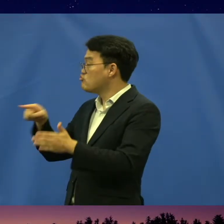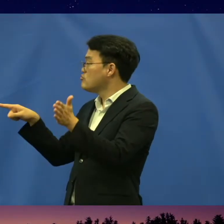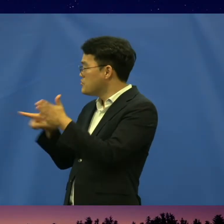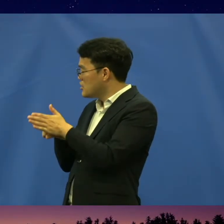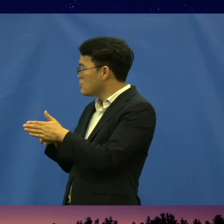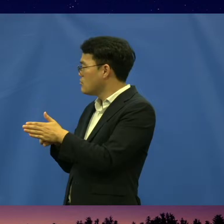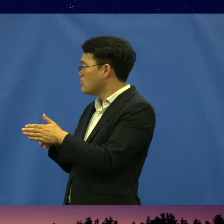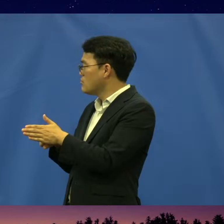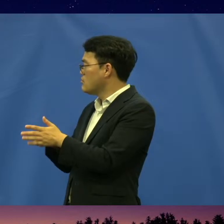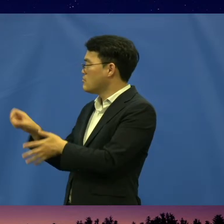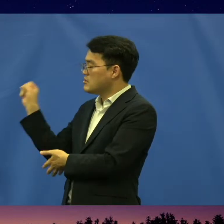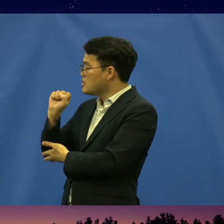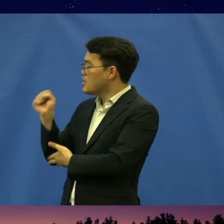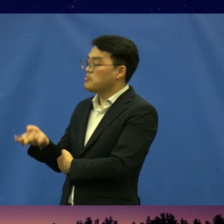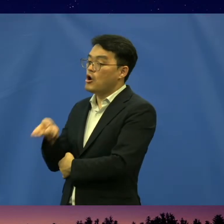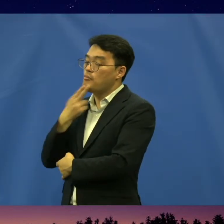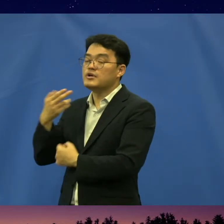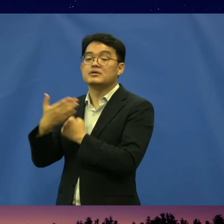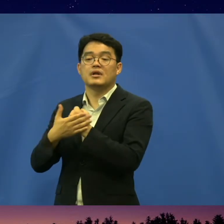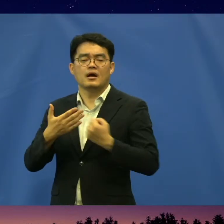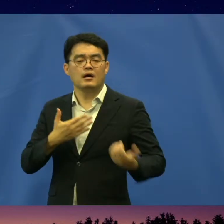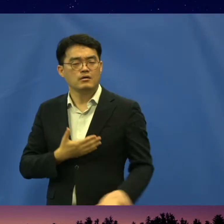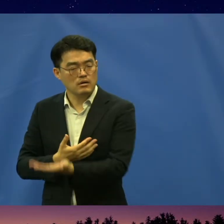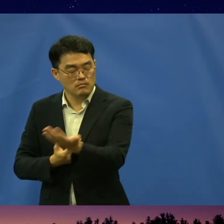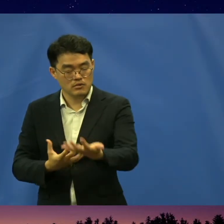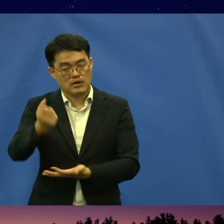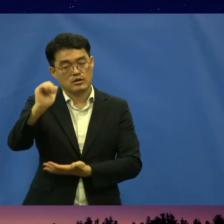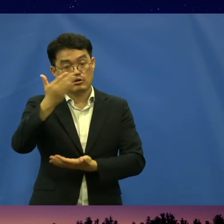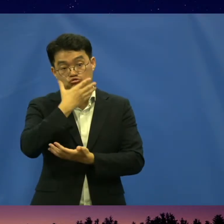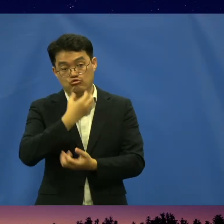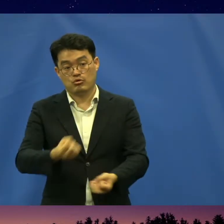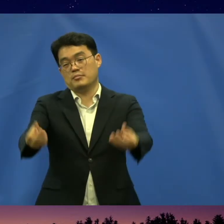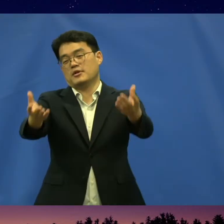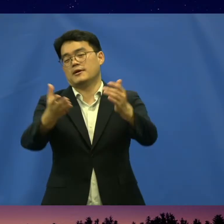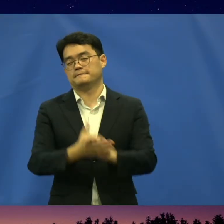흔들리지 않는 것, 이 은혜가 여러분들에게도 있게 되기를 축원합니다.